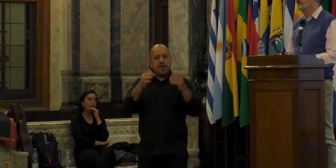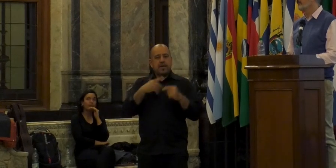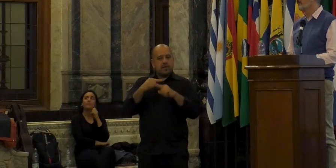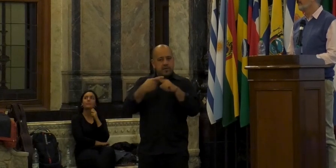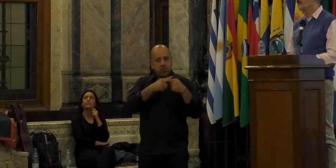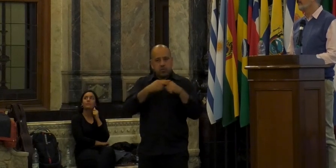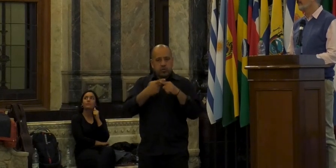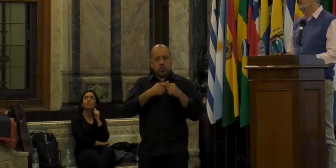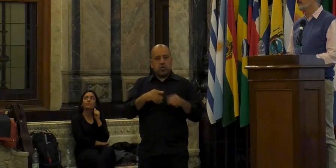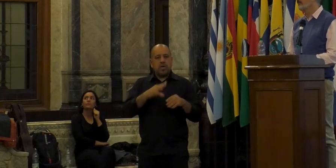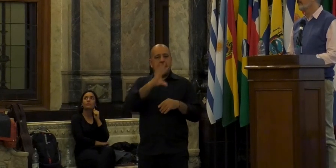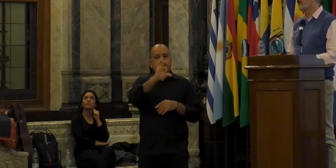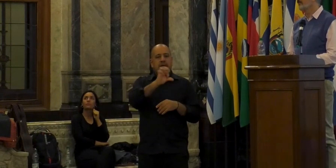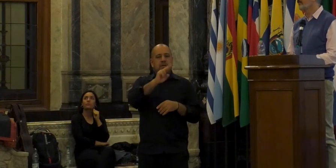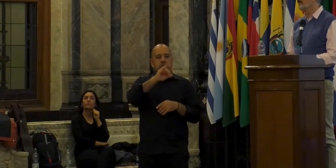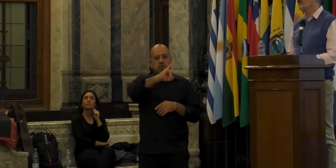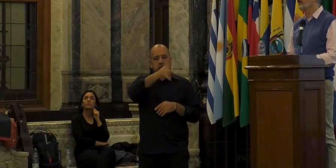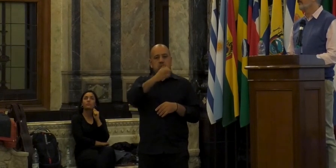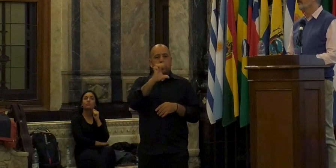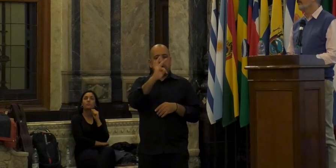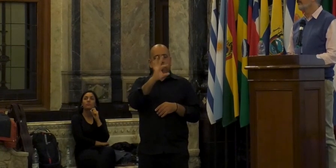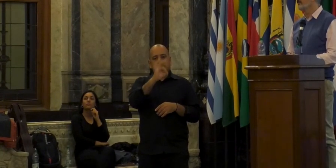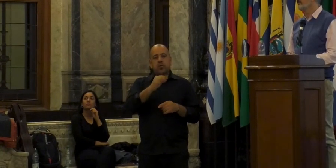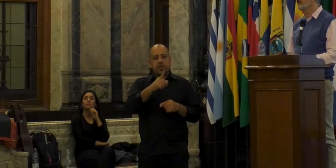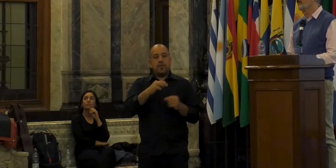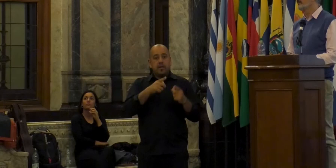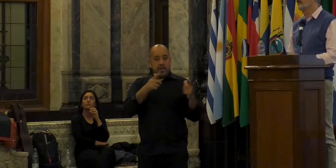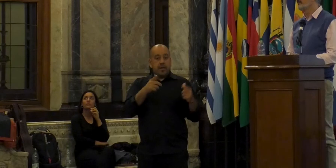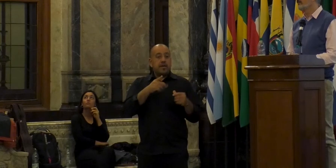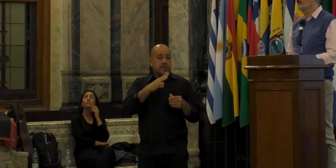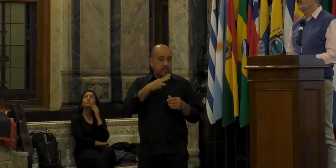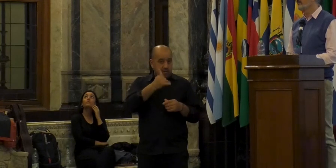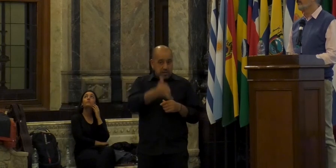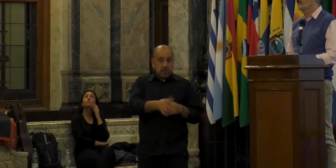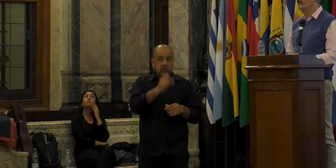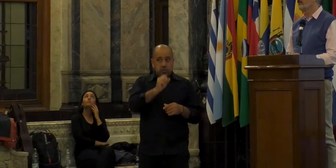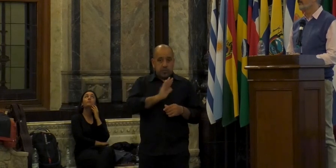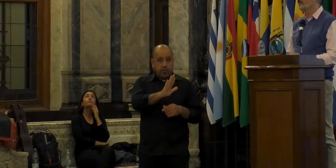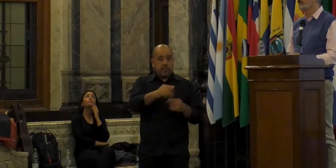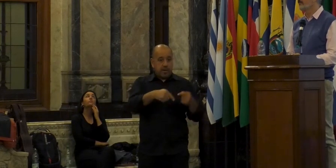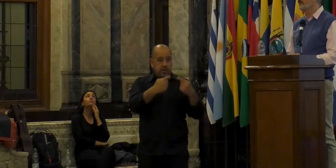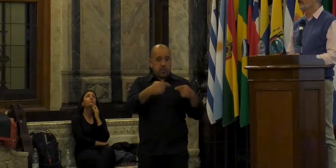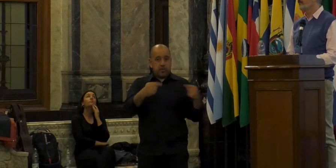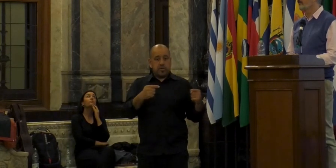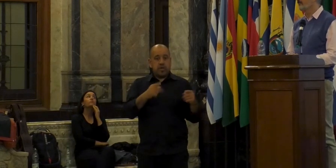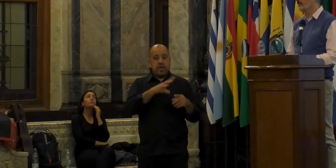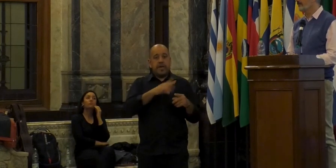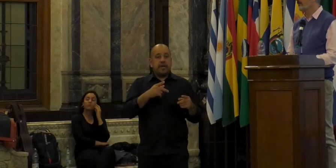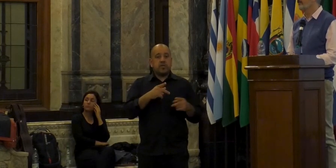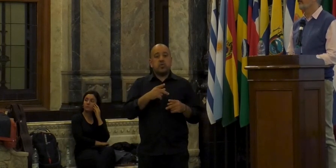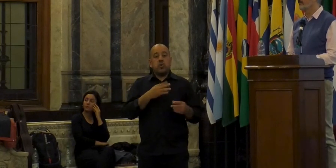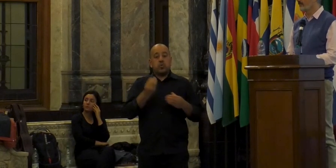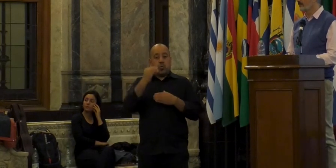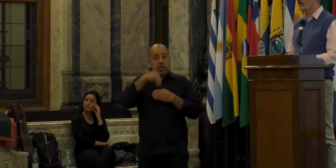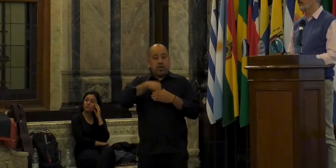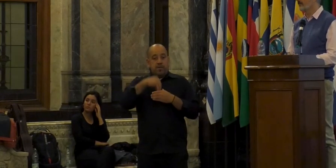que excede al individuo, ¿no? Que está en sus cosas, ¿no? En su subjetividad objetivada,